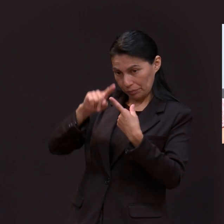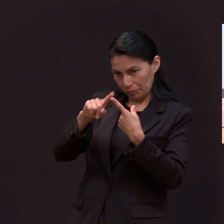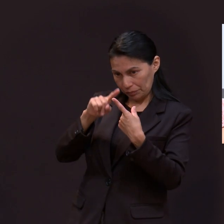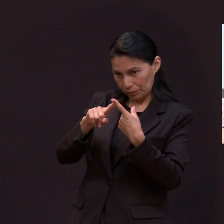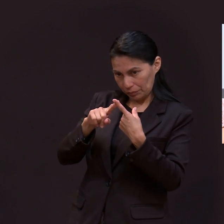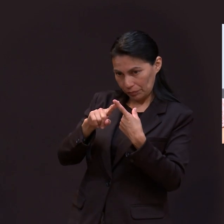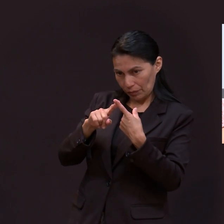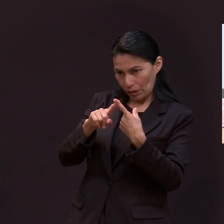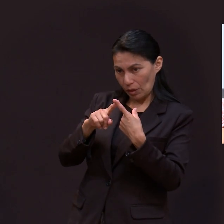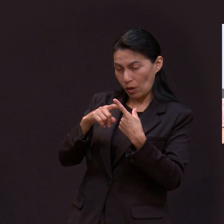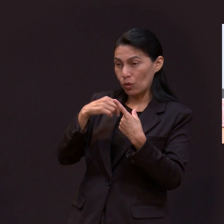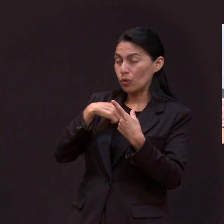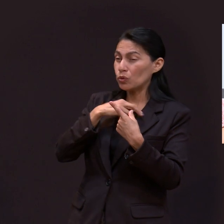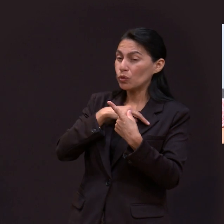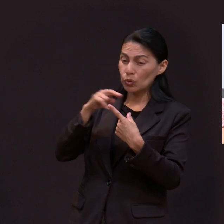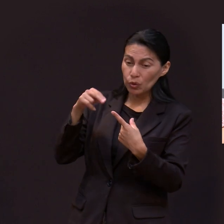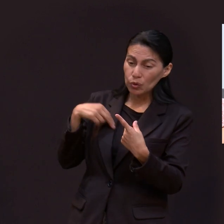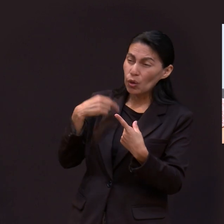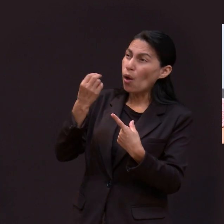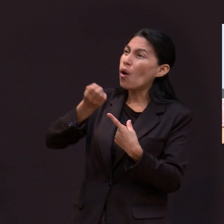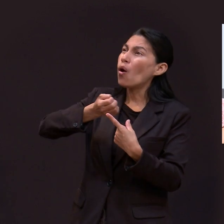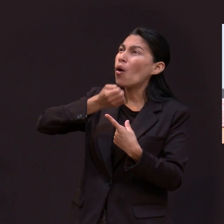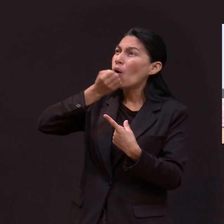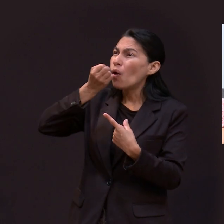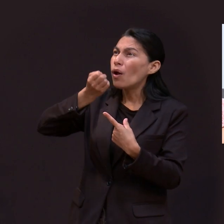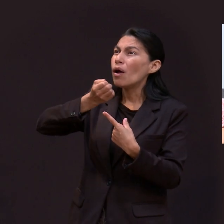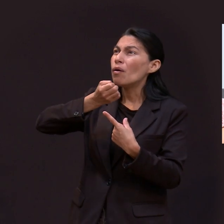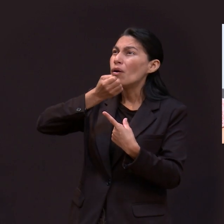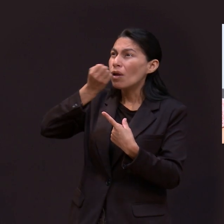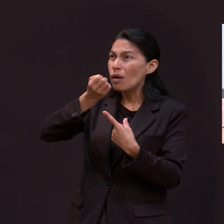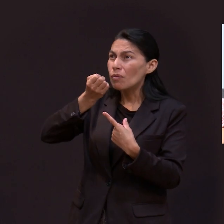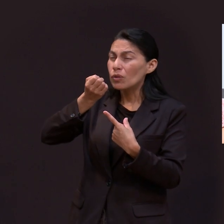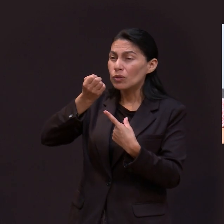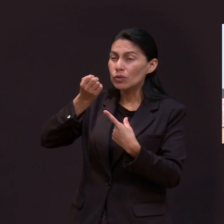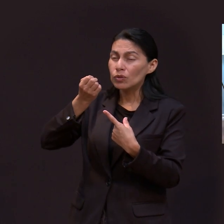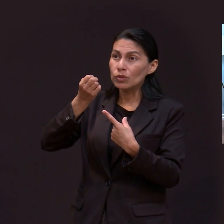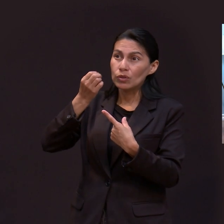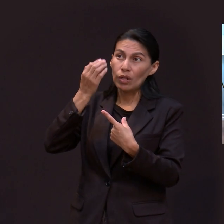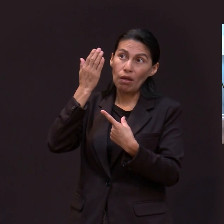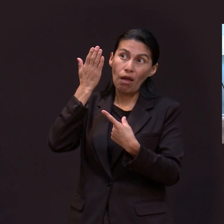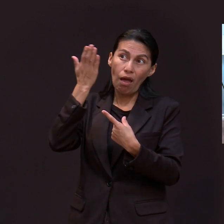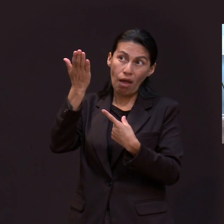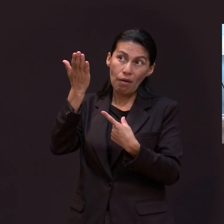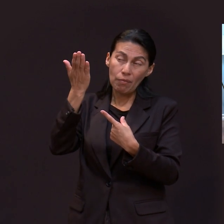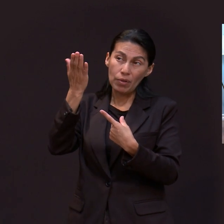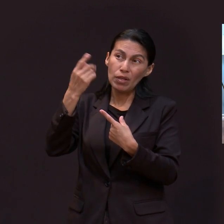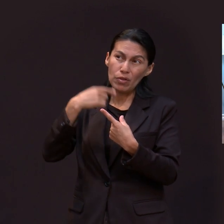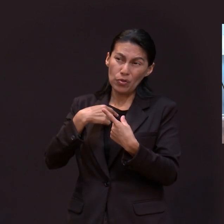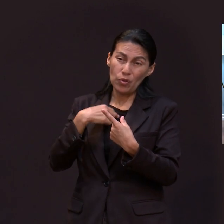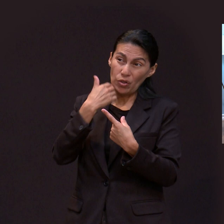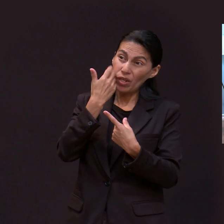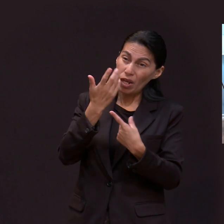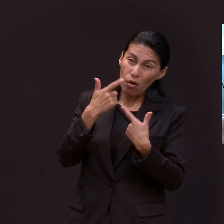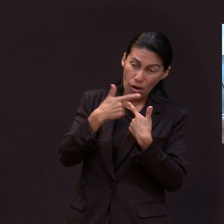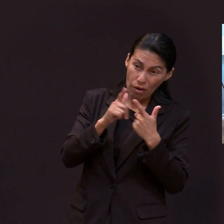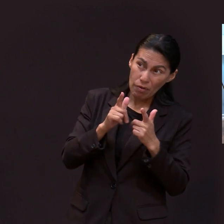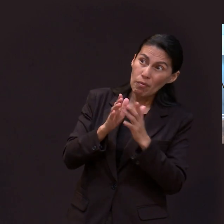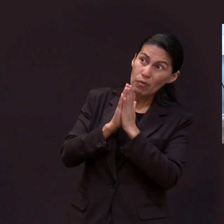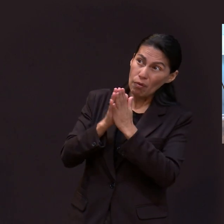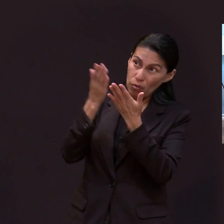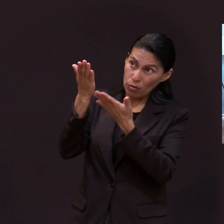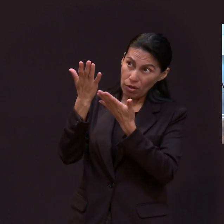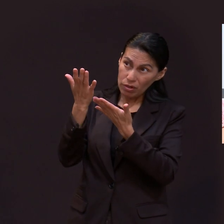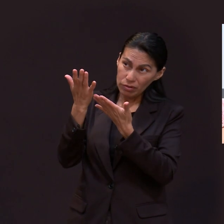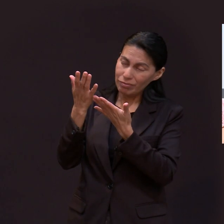varias cosas aprendí una que cuando nosotros oramos no vamos a esperar que hagan dios lo que nosotros estamos pidiendo sino lo que